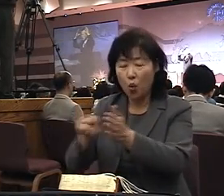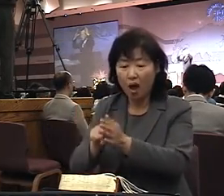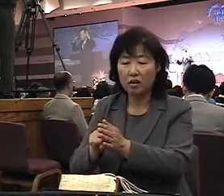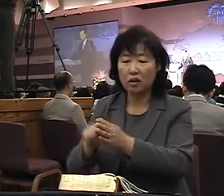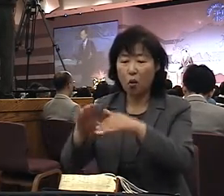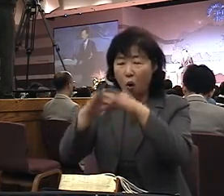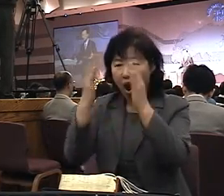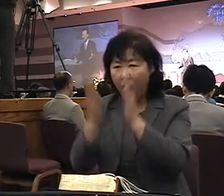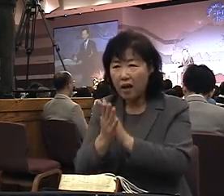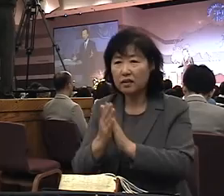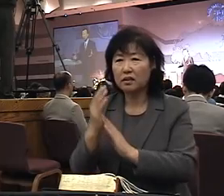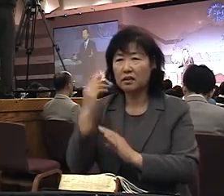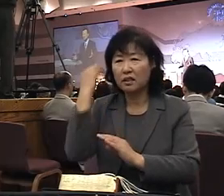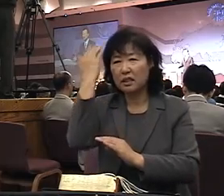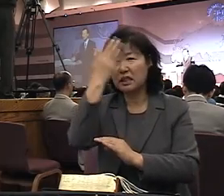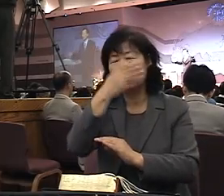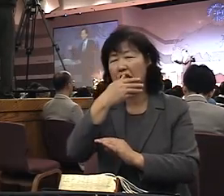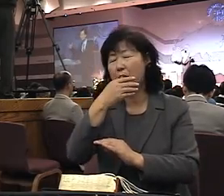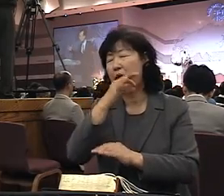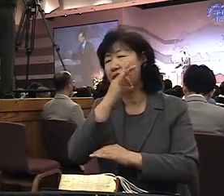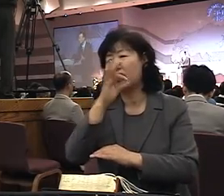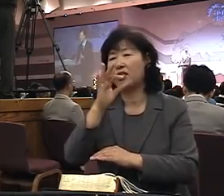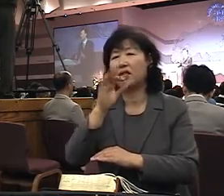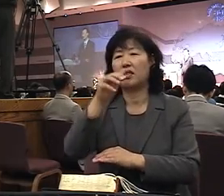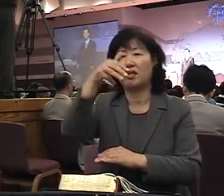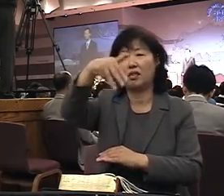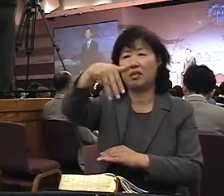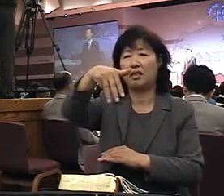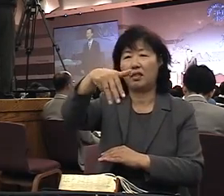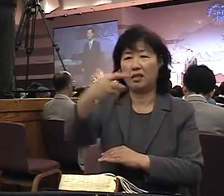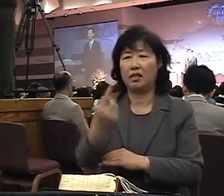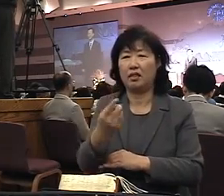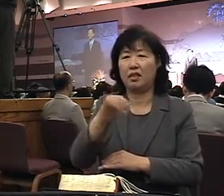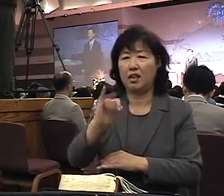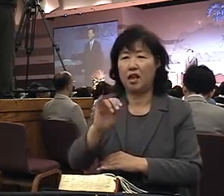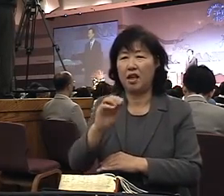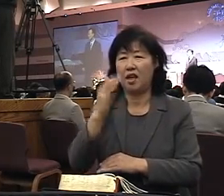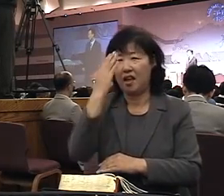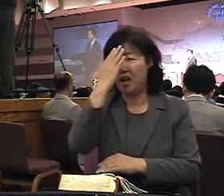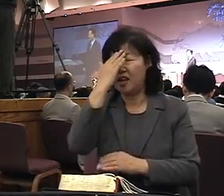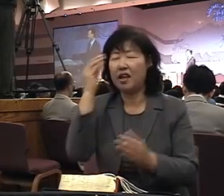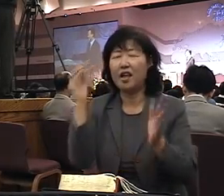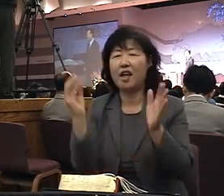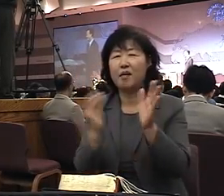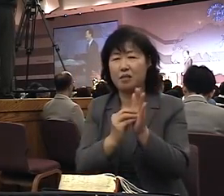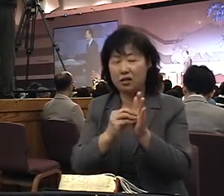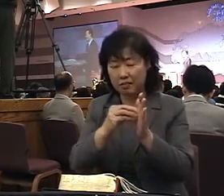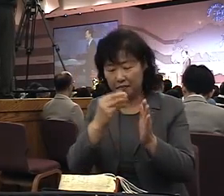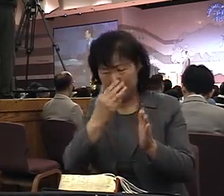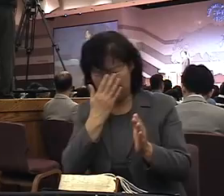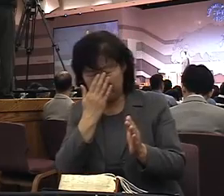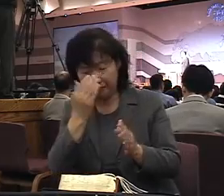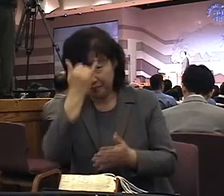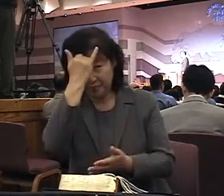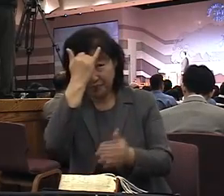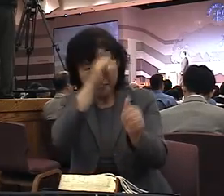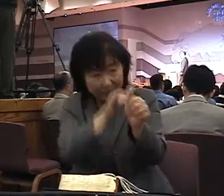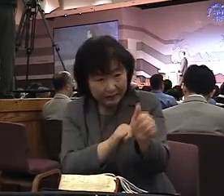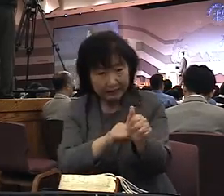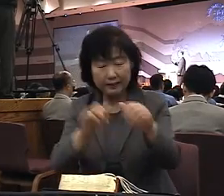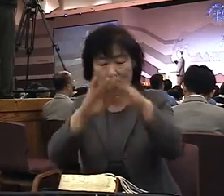체면을 완전히 무릅쓰고 주어진 상황에서 충성을 다합니다. 충성을 다하는 가운데